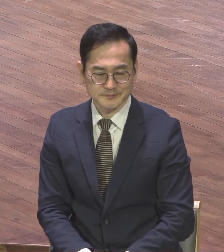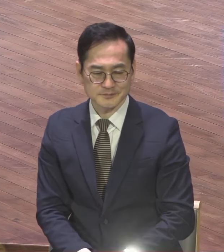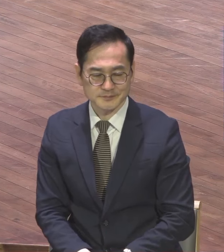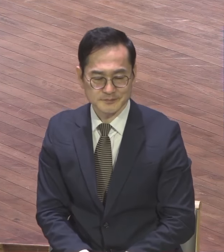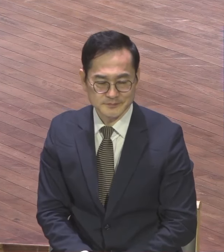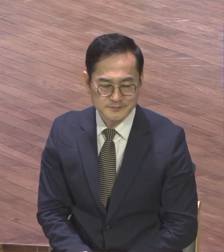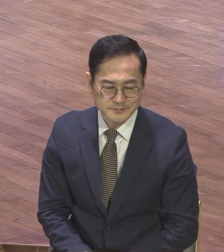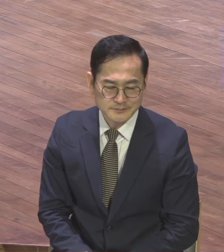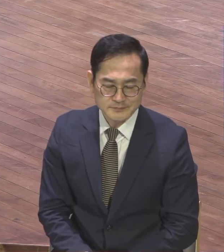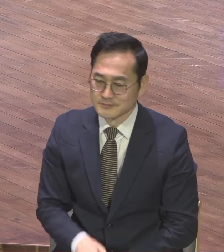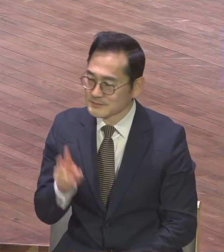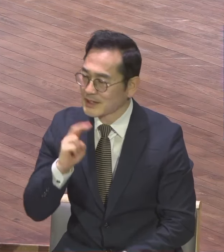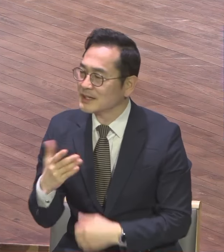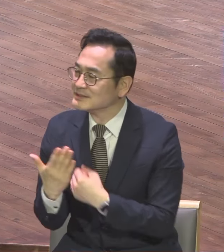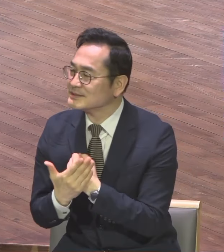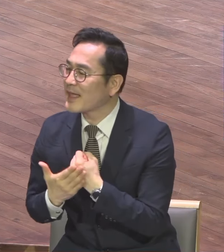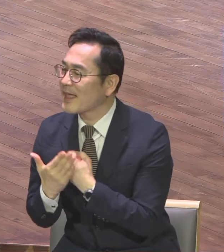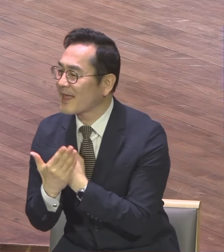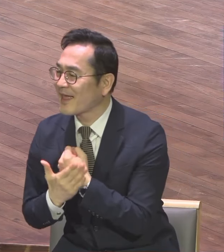은혜로운 찬양이었습니다.